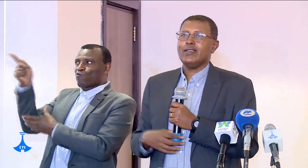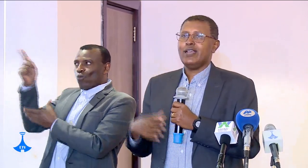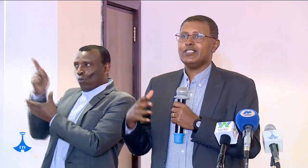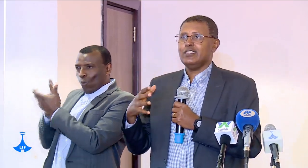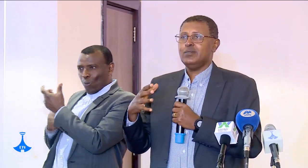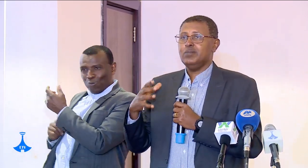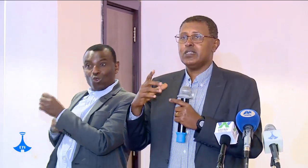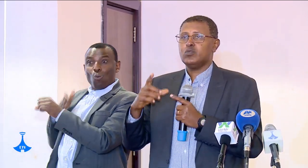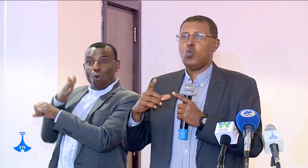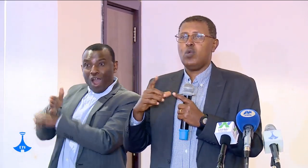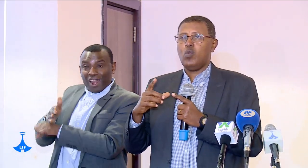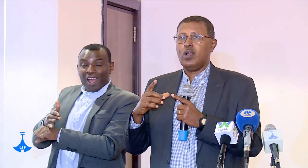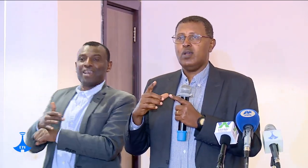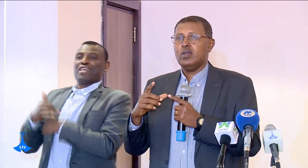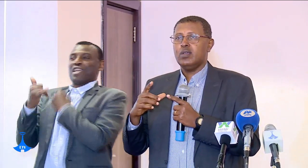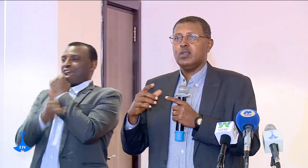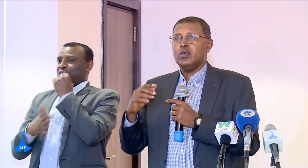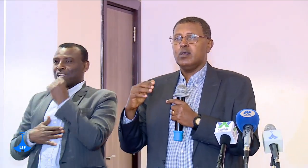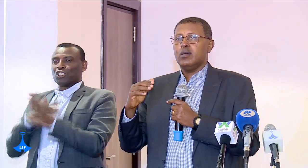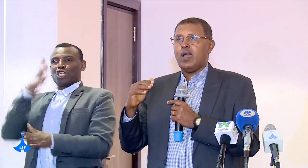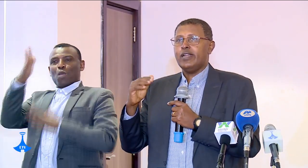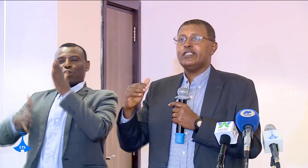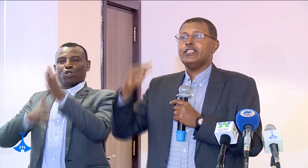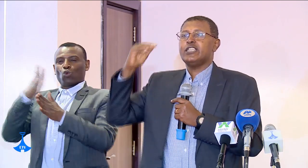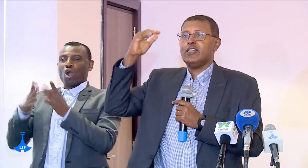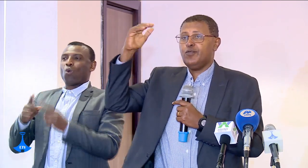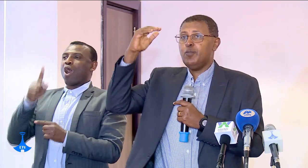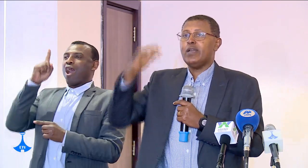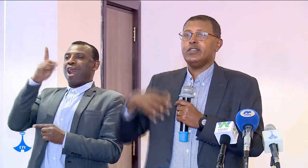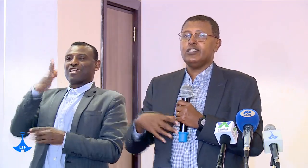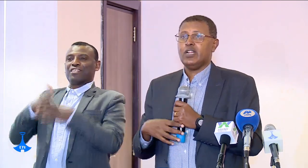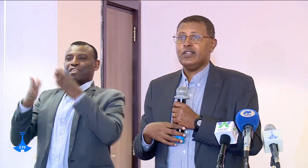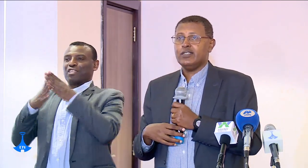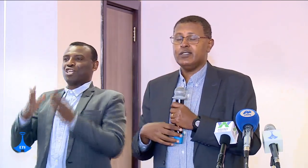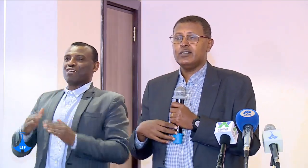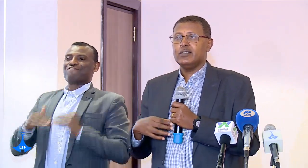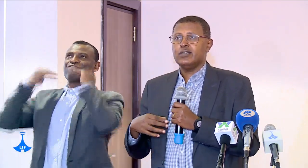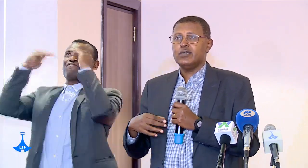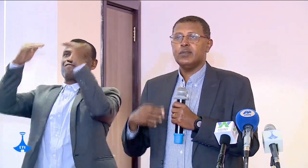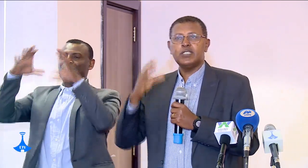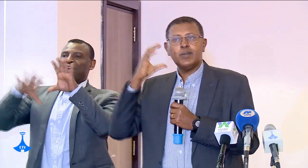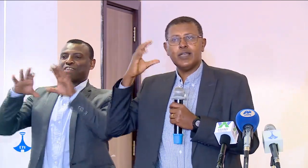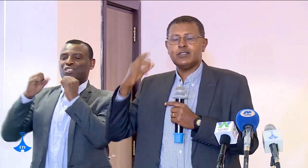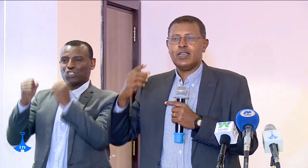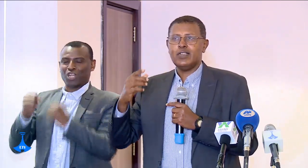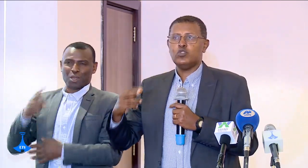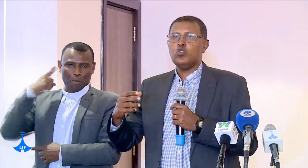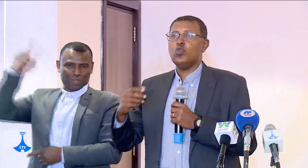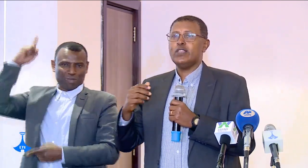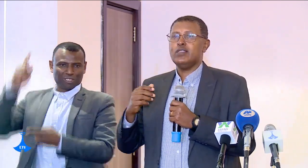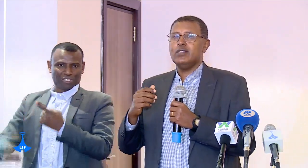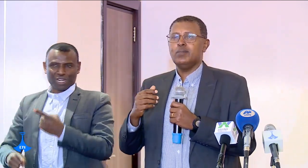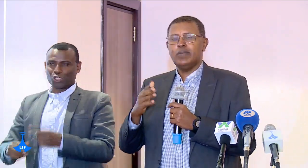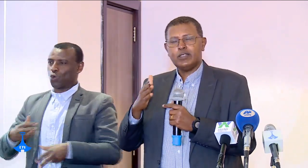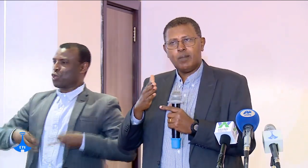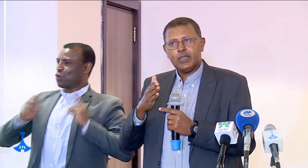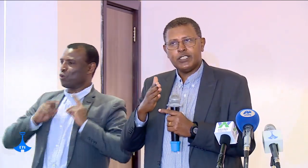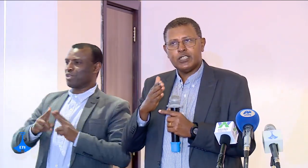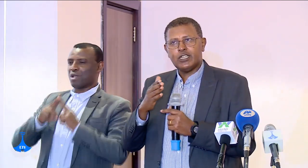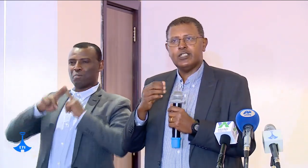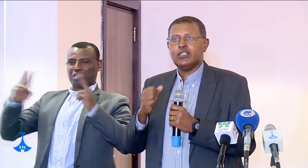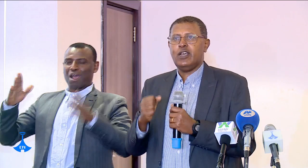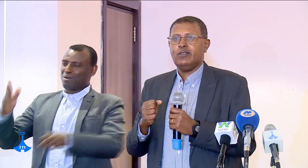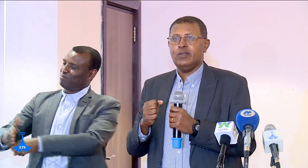በኋላ የሀገራችንን ምልክት ቋንቋ አንድ ደረጃ ከፍ ማድረግ እንችላለን። መስማት ሳናቸው ህይወት